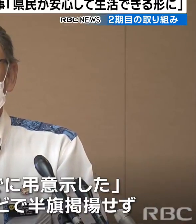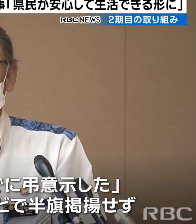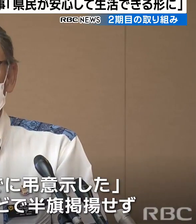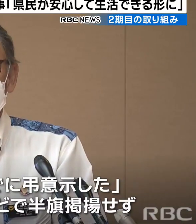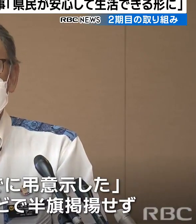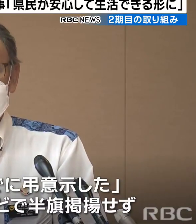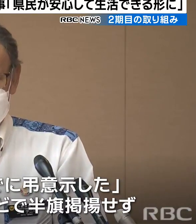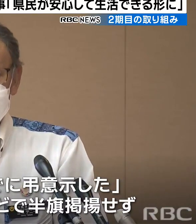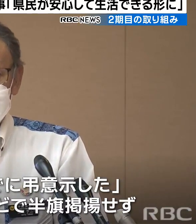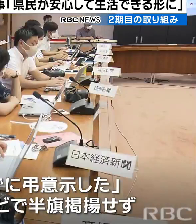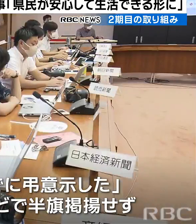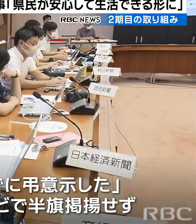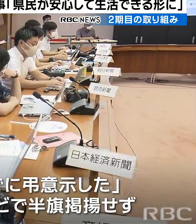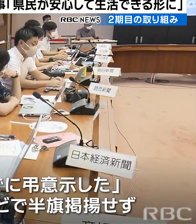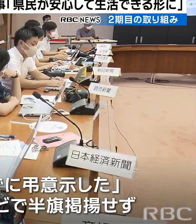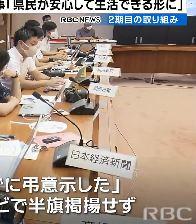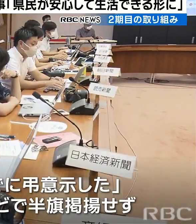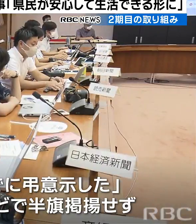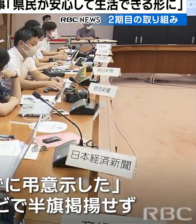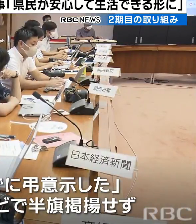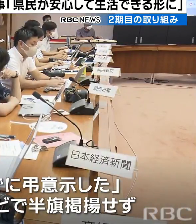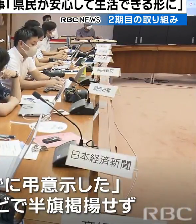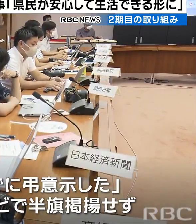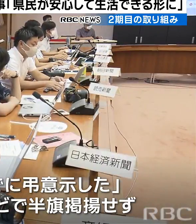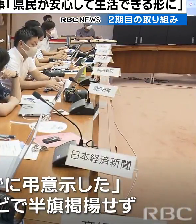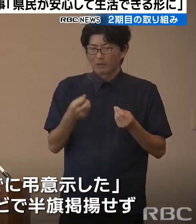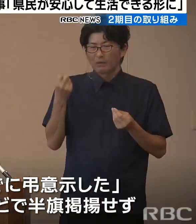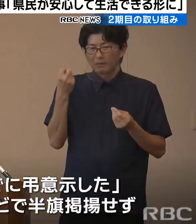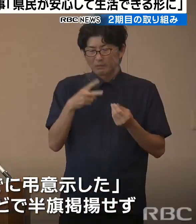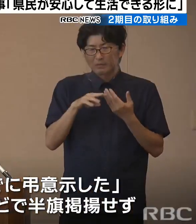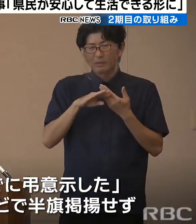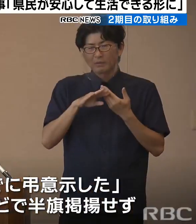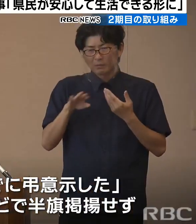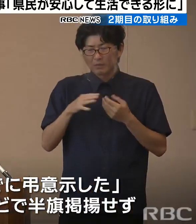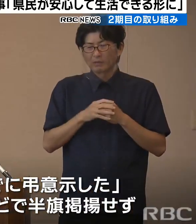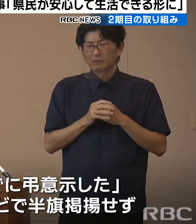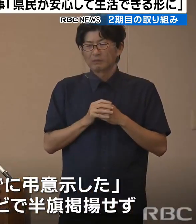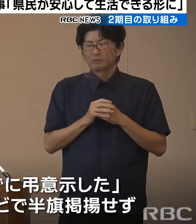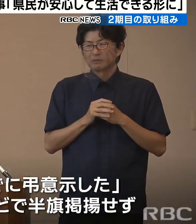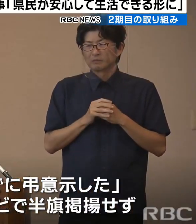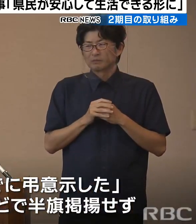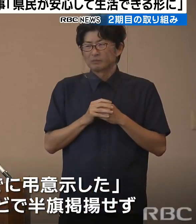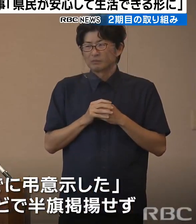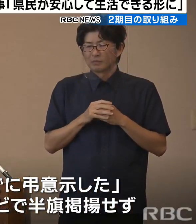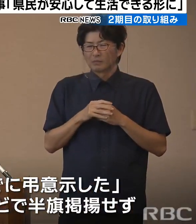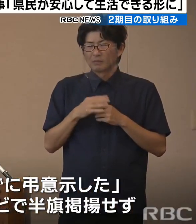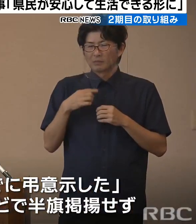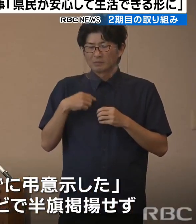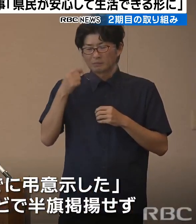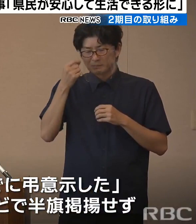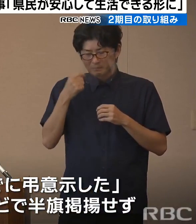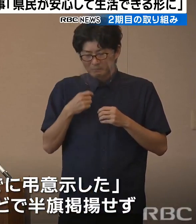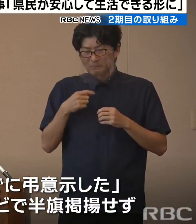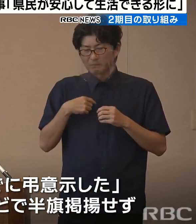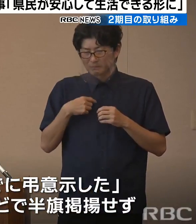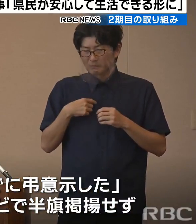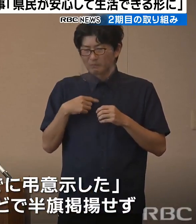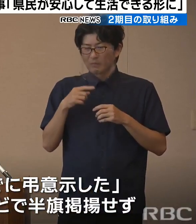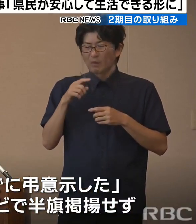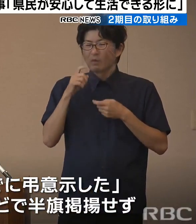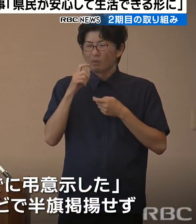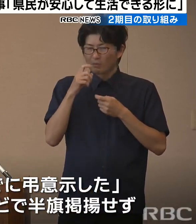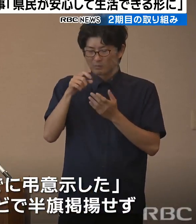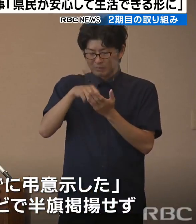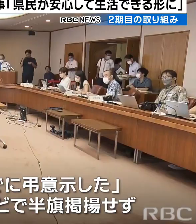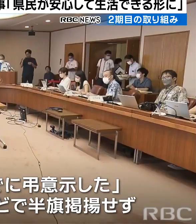県としてこれまでに長じなどを送りすでに潮位は示したとして国葬当日は県庁などで半旗を